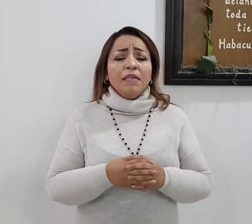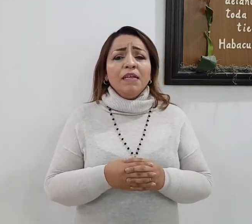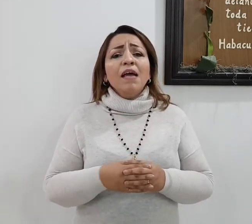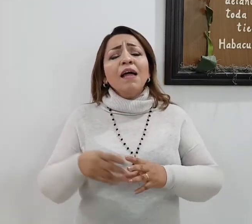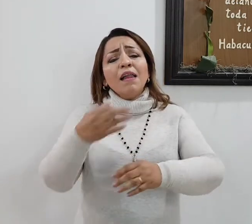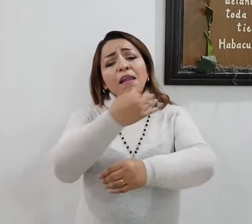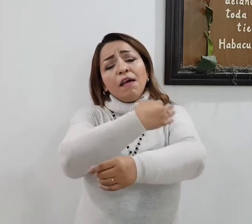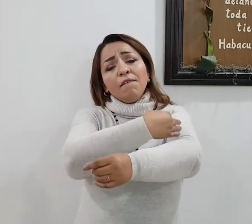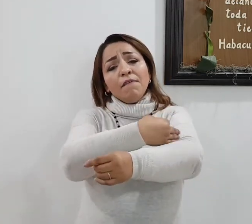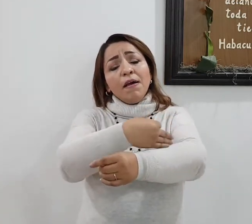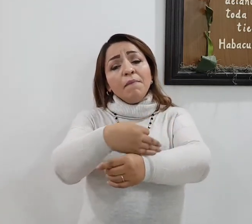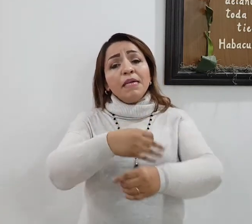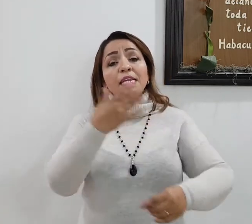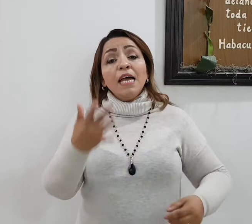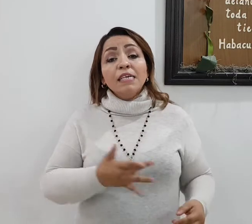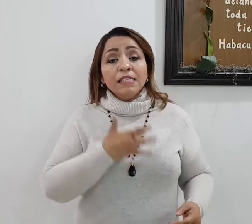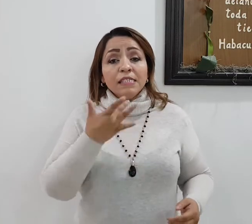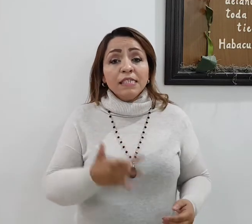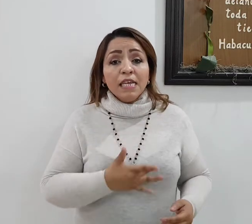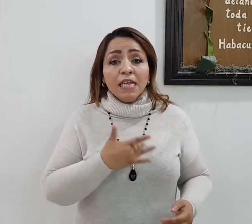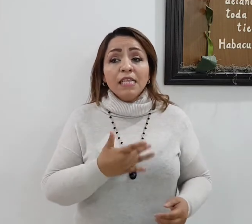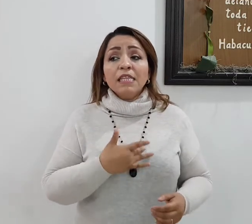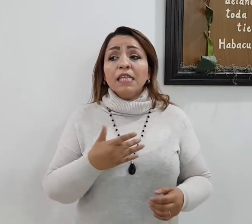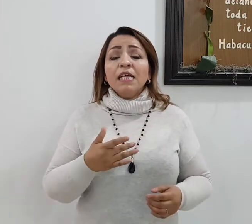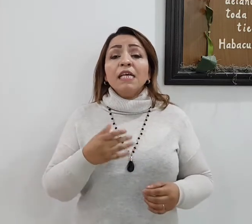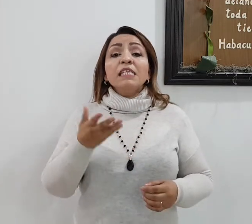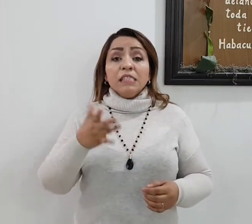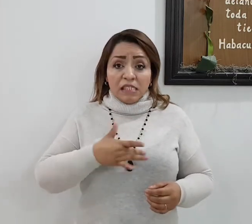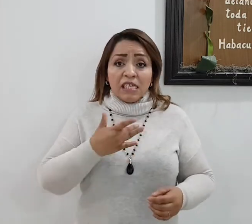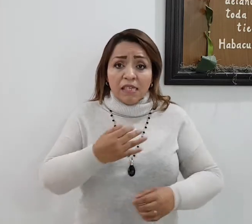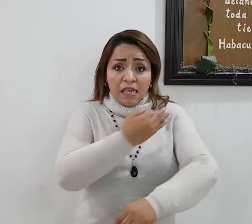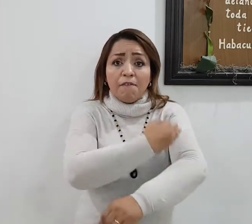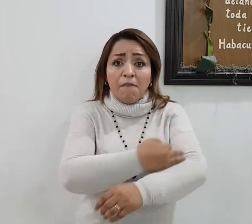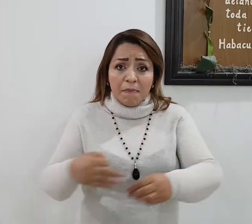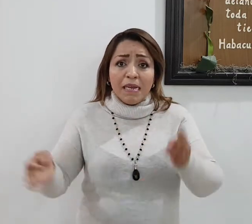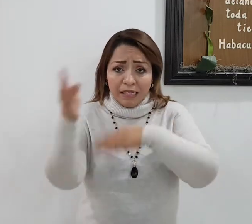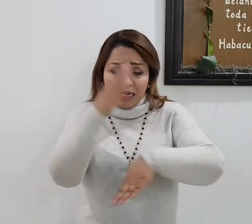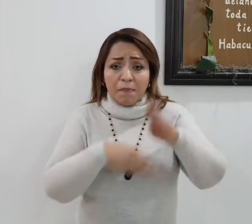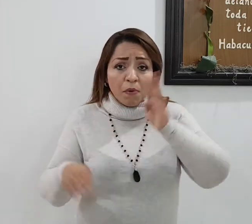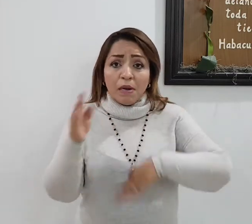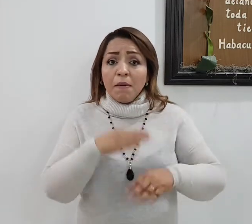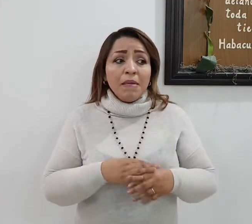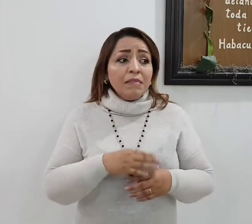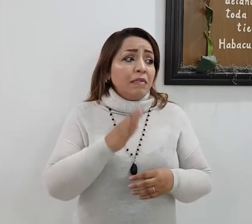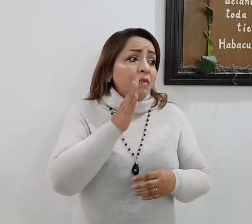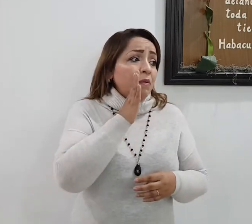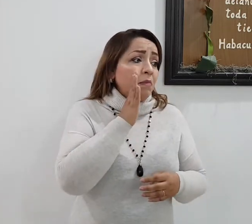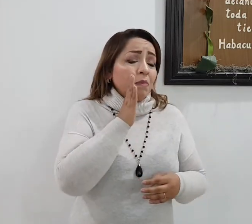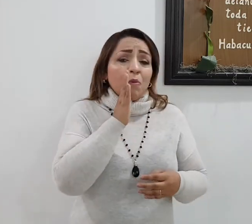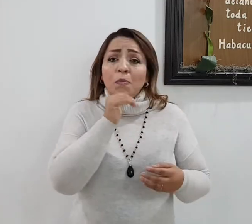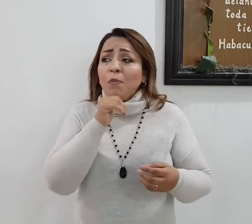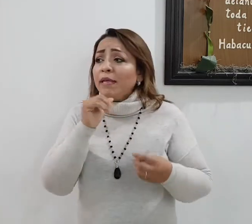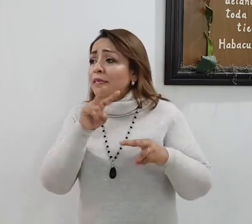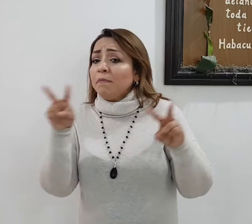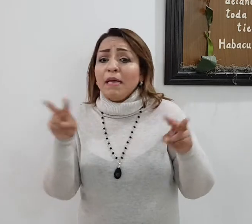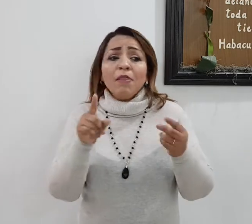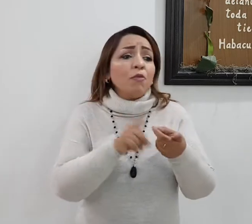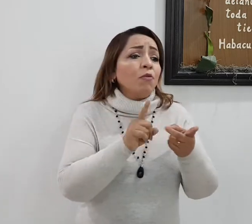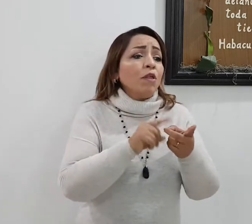sentido emproblemada y usted no ve la puerta? Qué importante es empaparnos de la palabra, porque